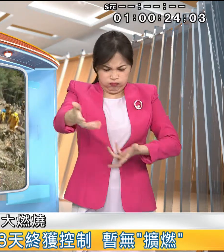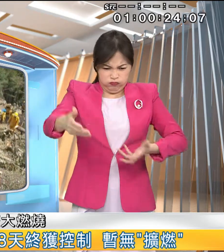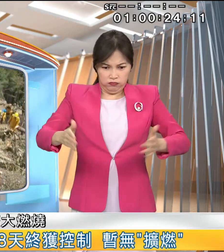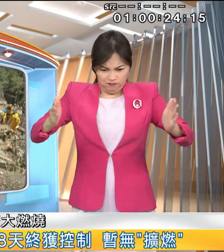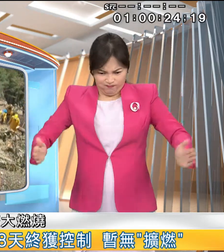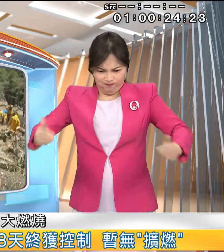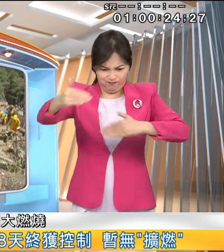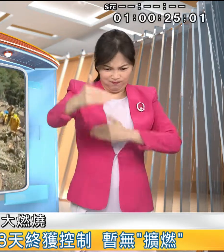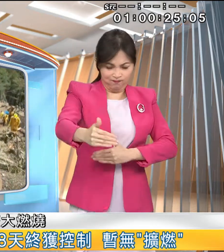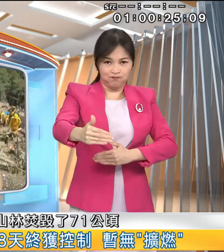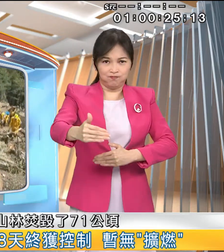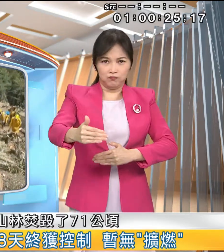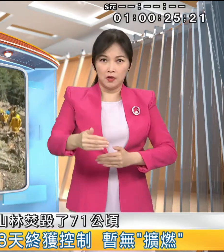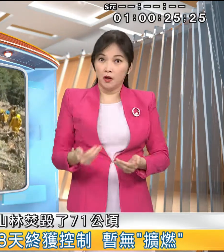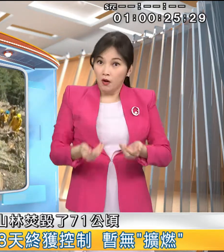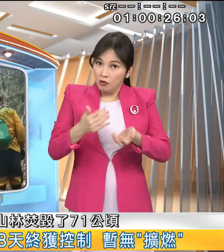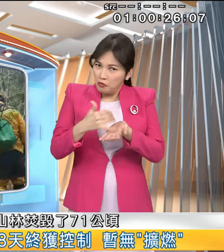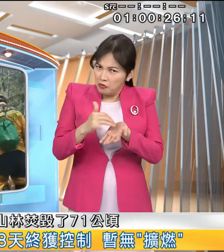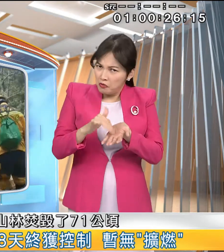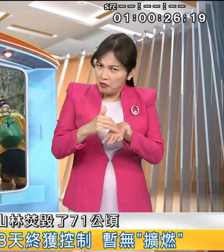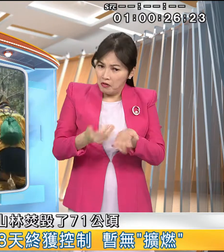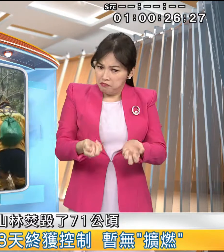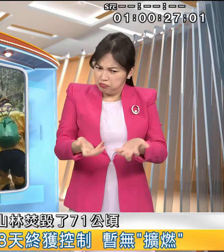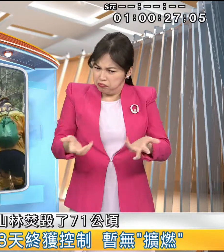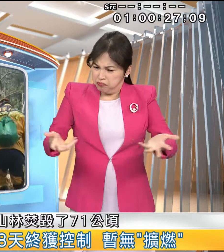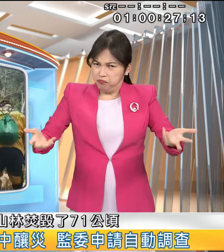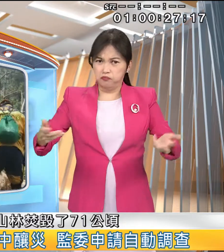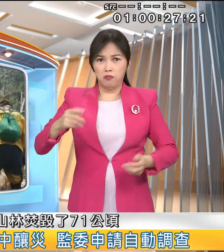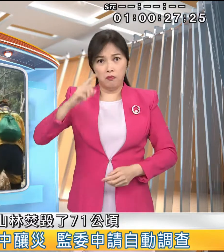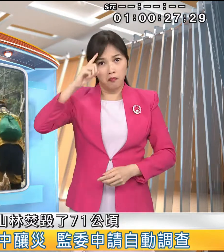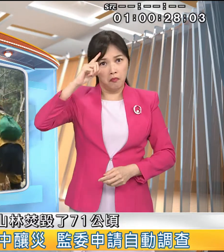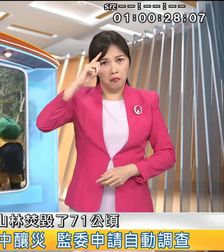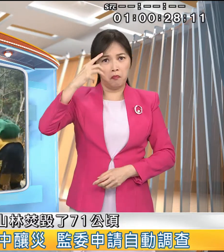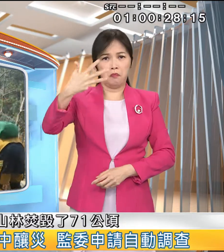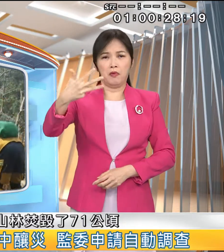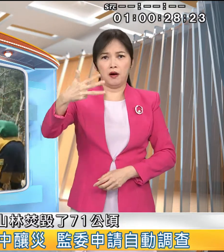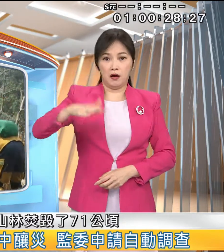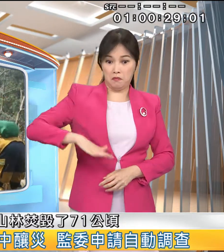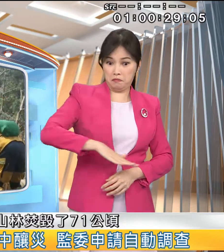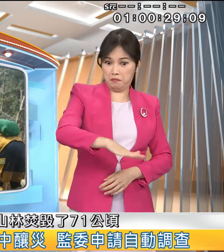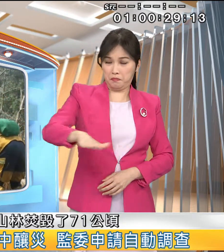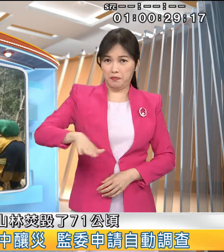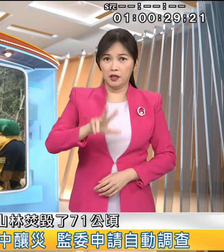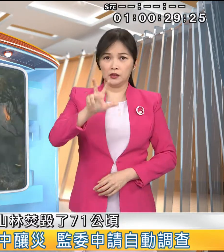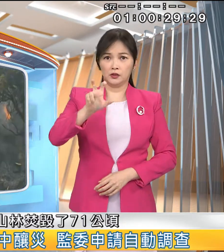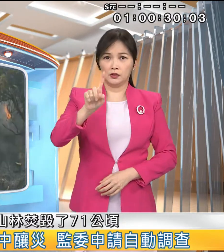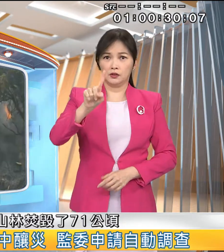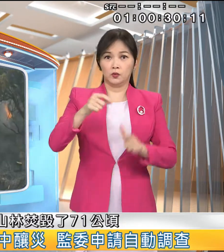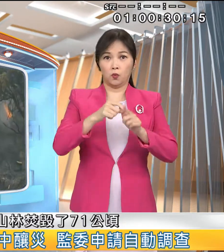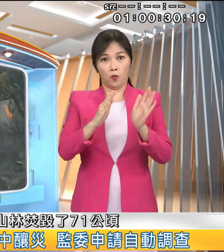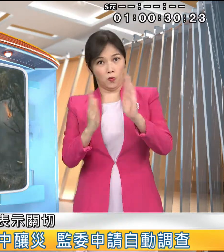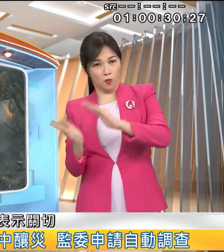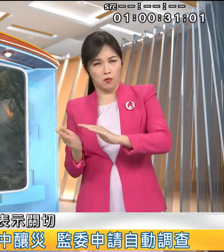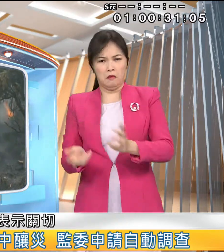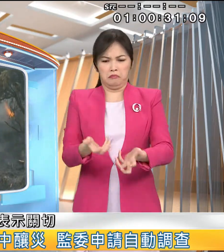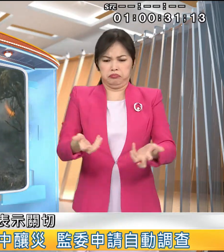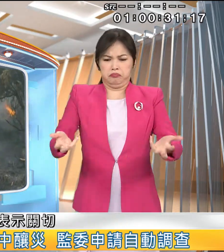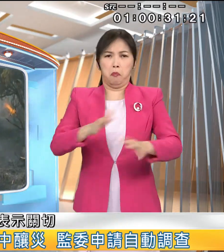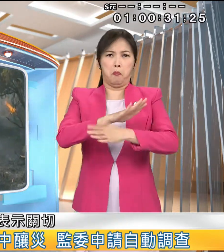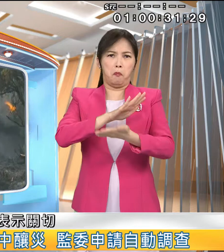大燃烧。而这八天的时间，山林焚毁了71公顷。有